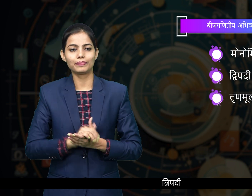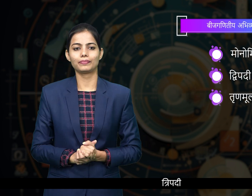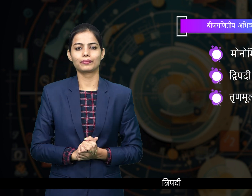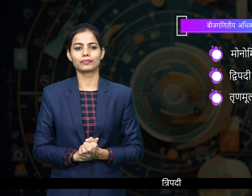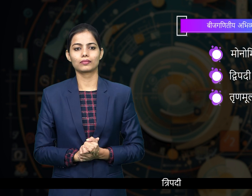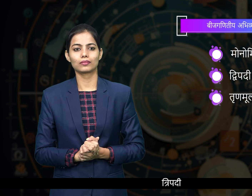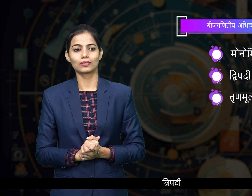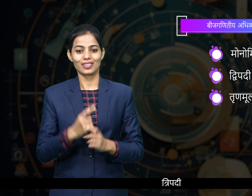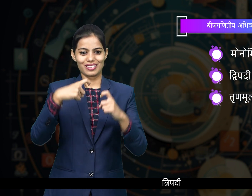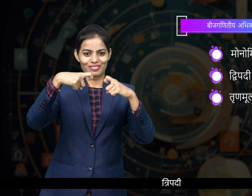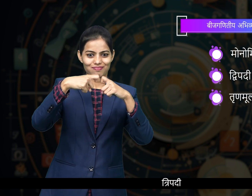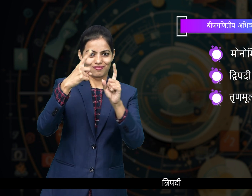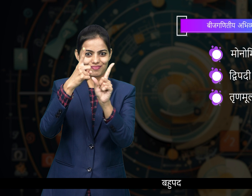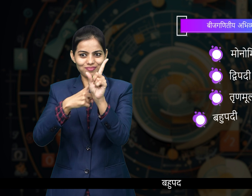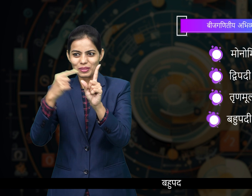त्रिपदी,